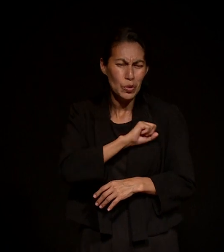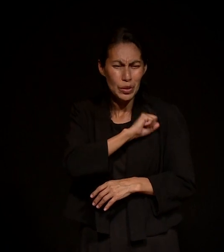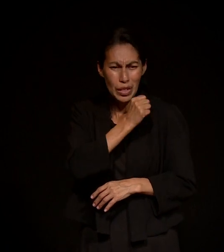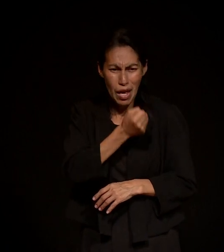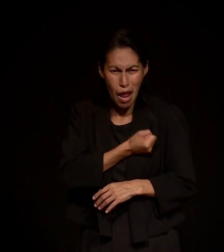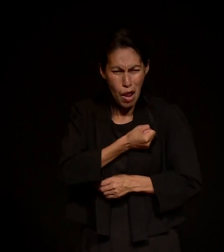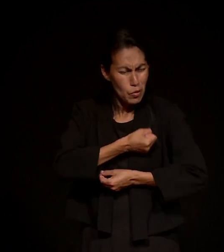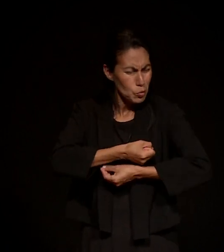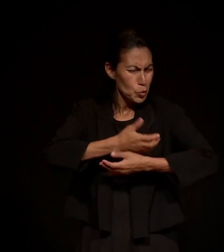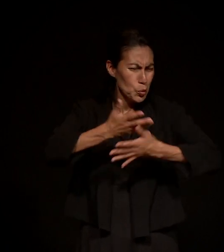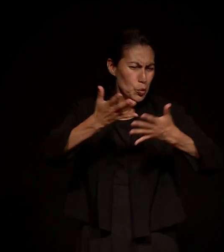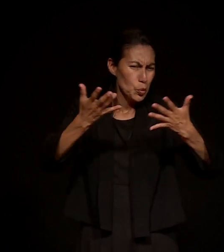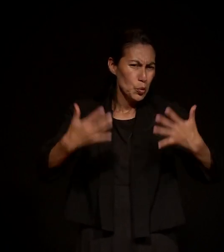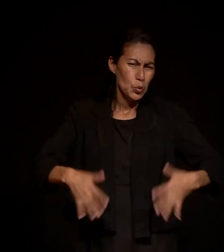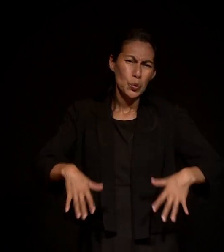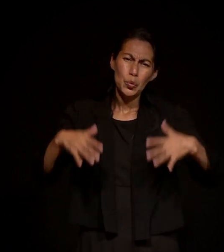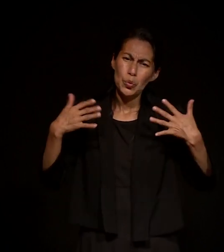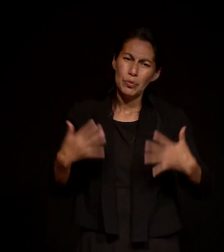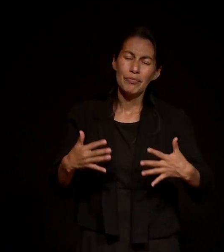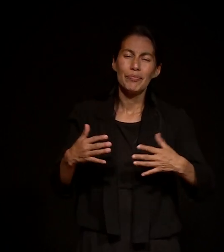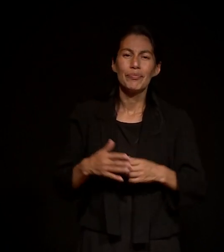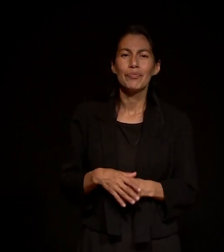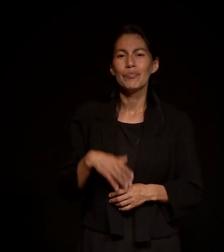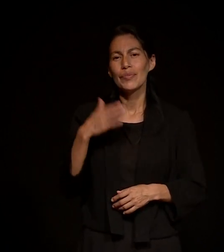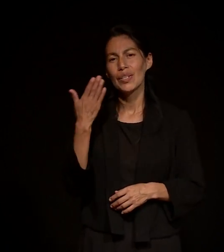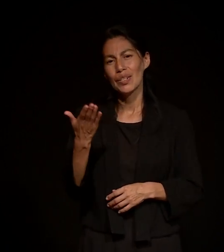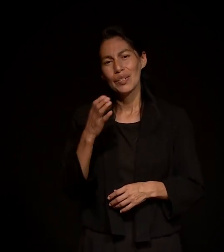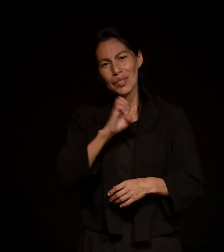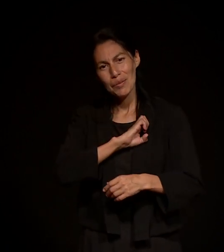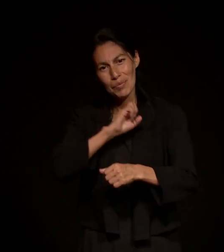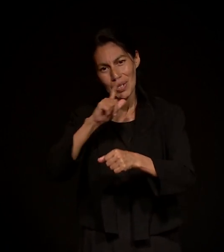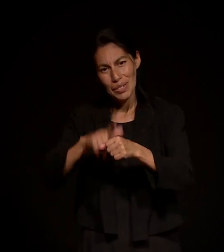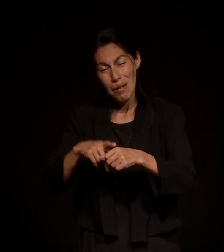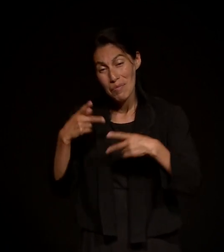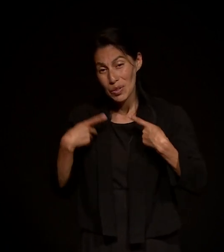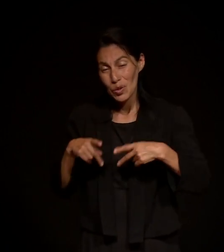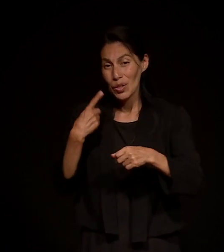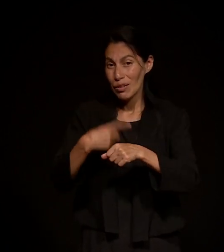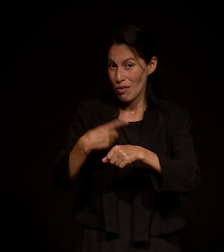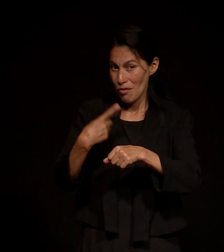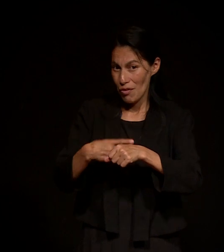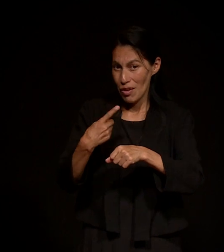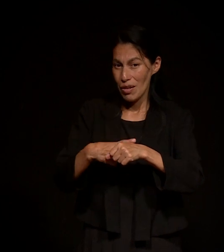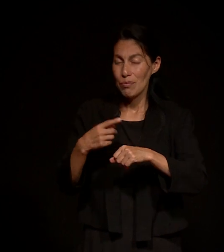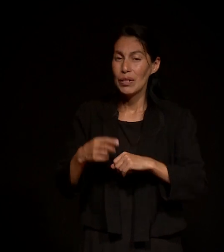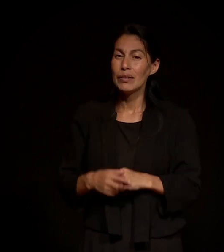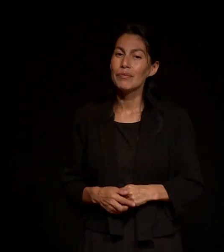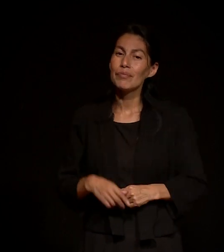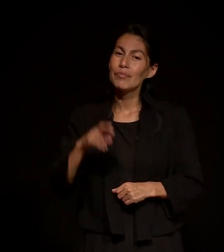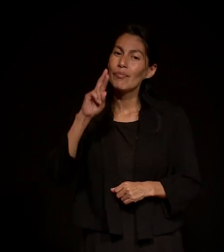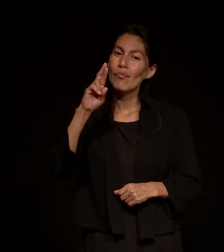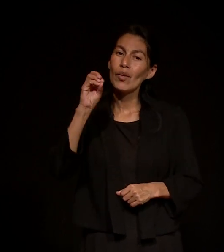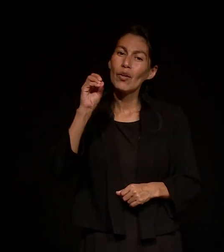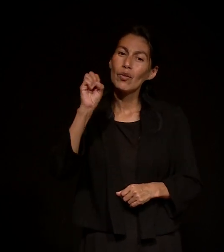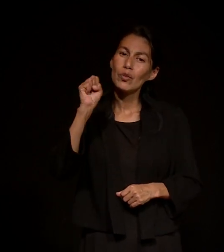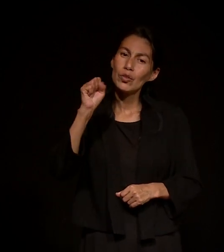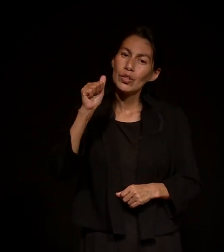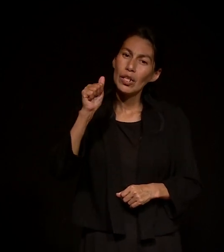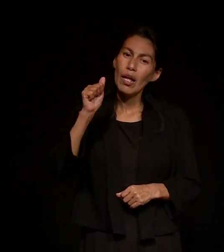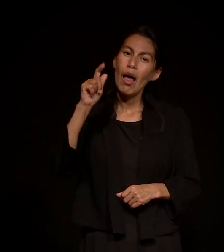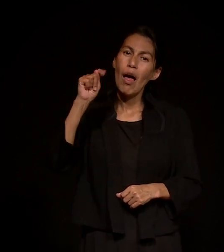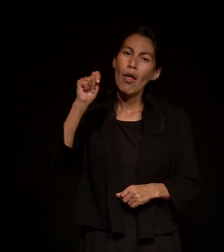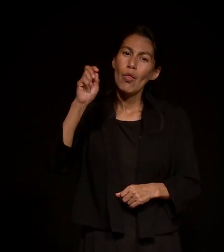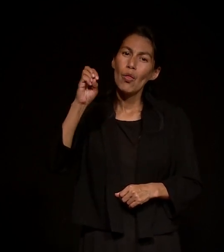salud y la tengas en abundancia. Petición especial por los enfermos. Rosa